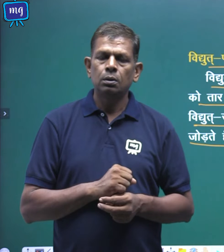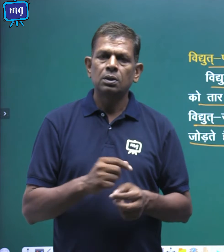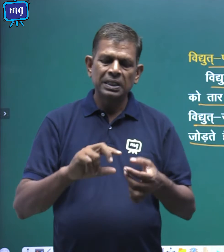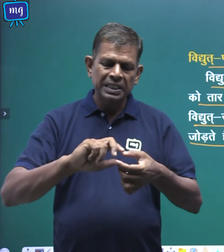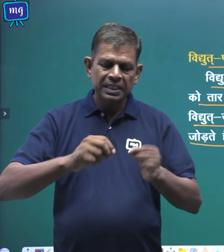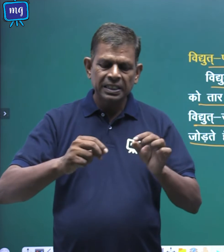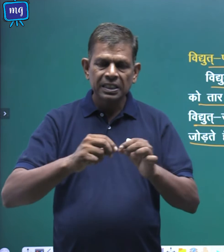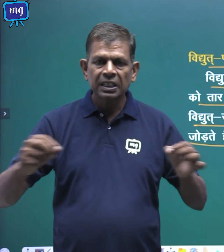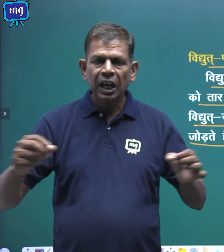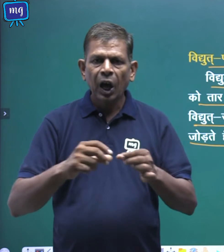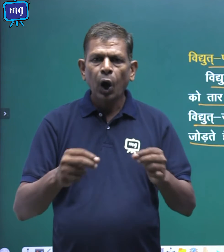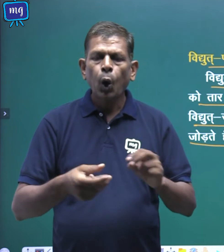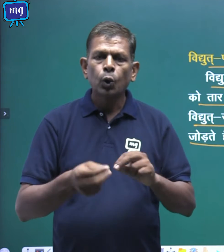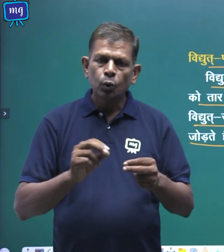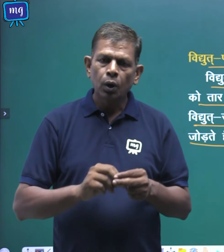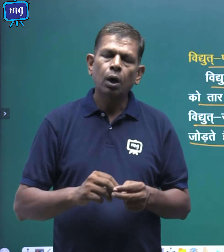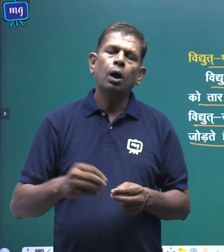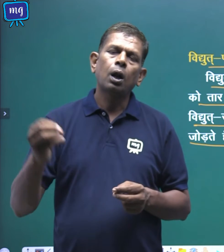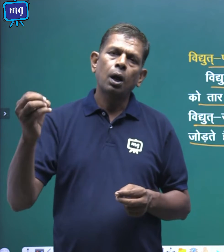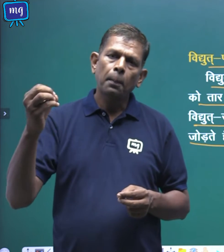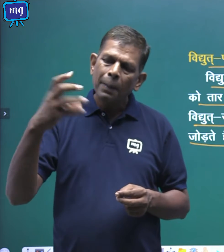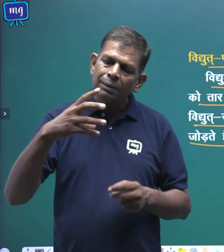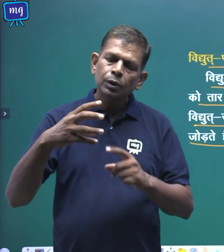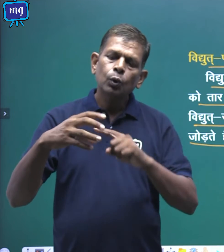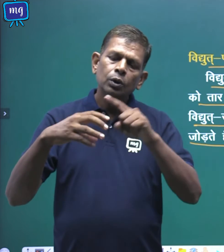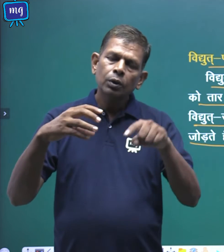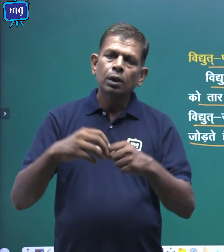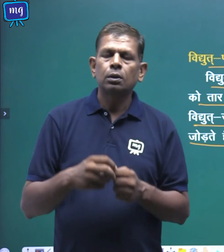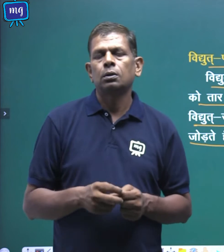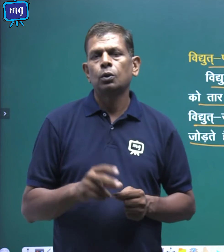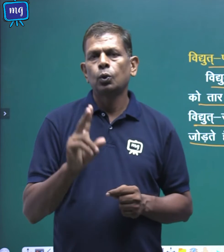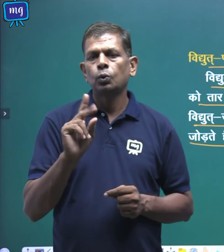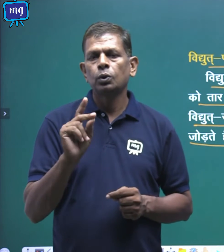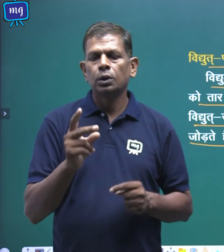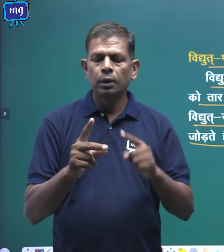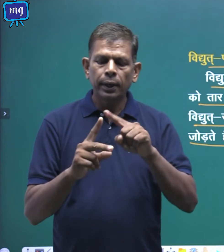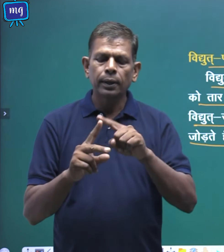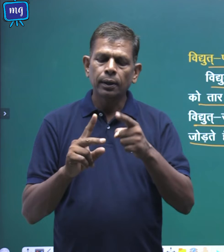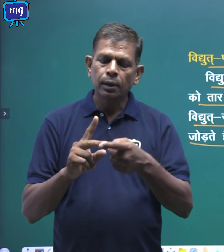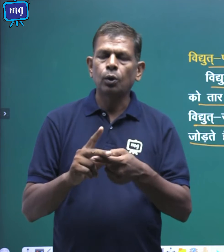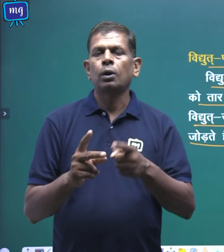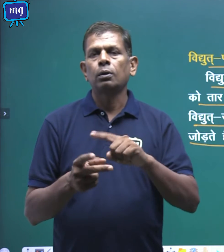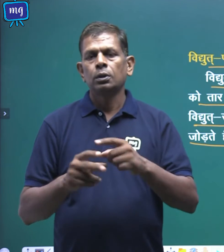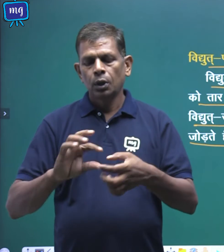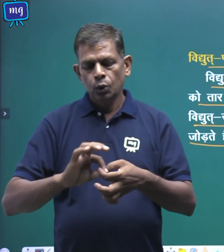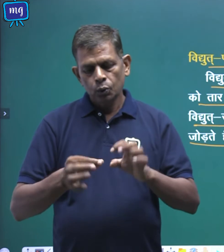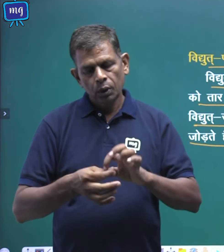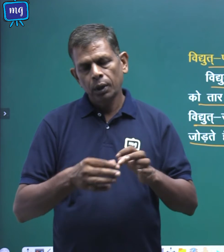तार द्वारा बल्ब से होते हुए दूसरे टर्मिनल से जोड़ा गया